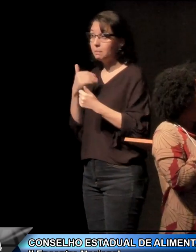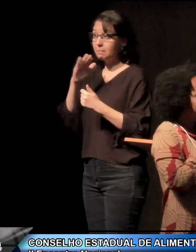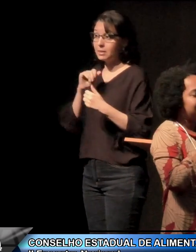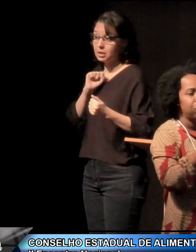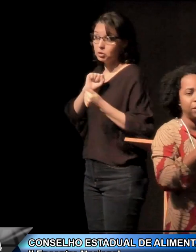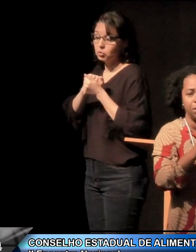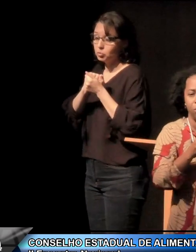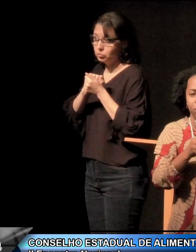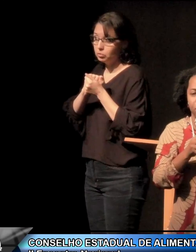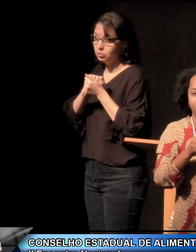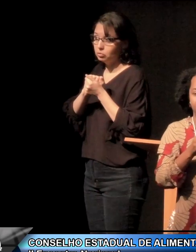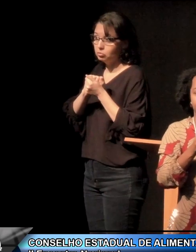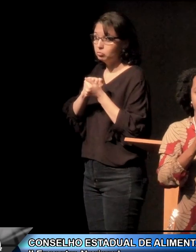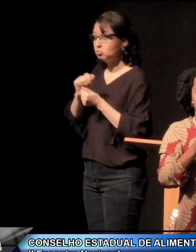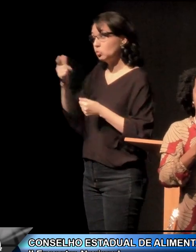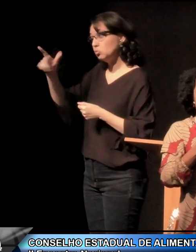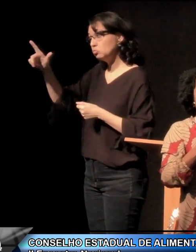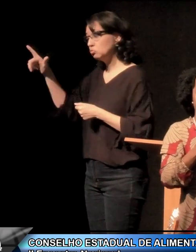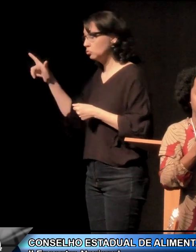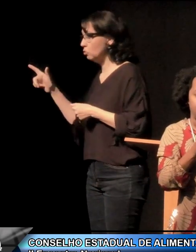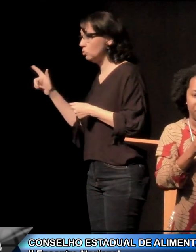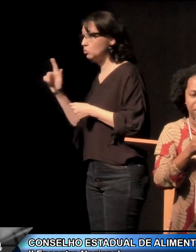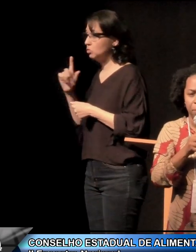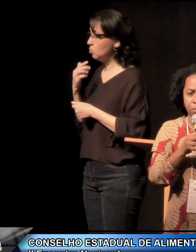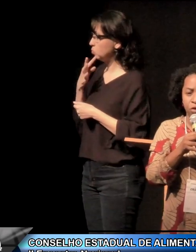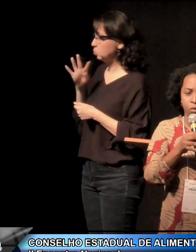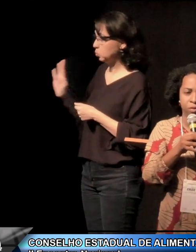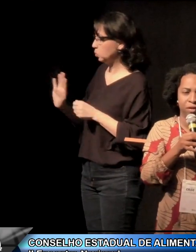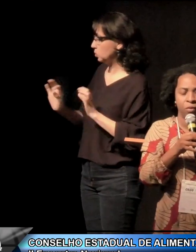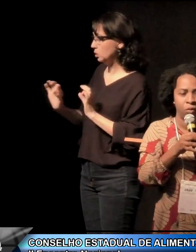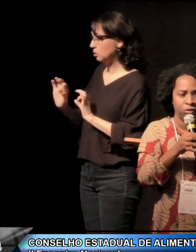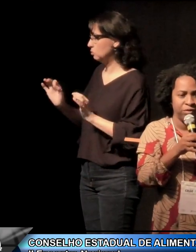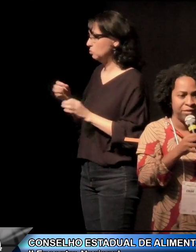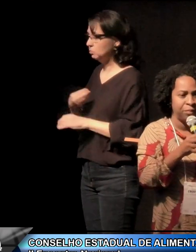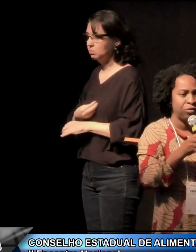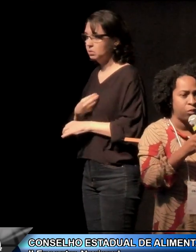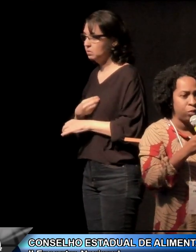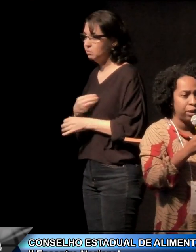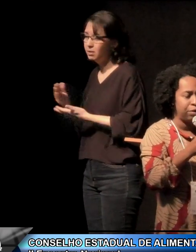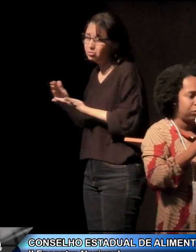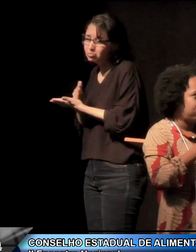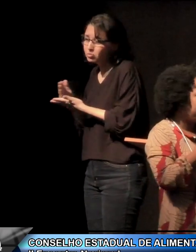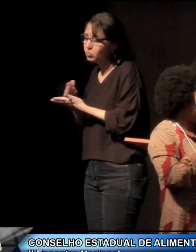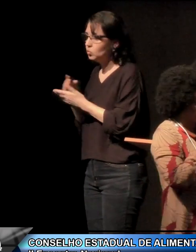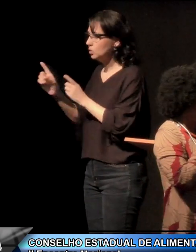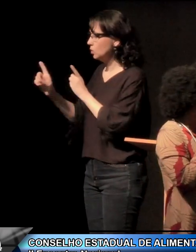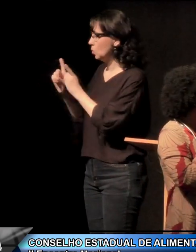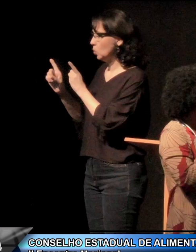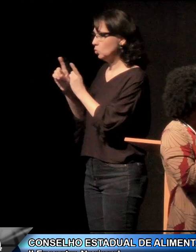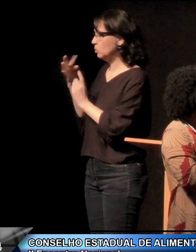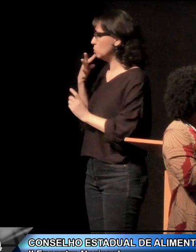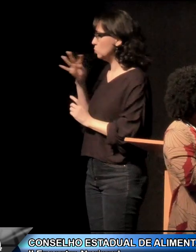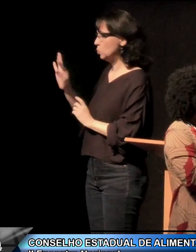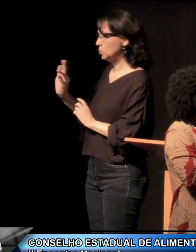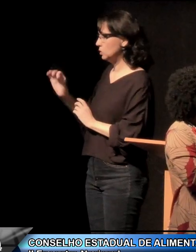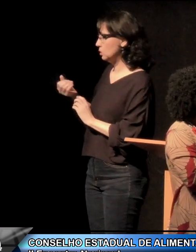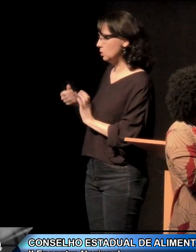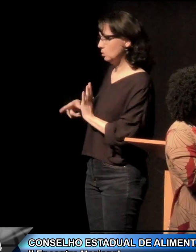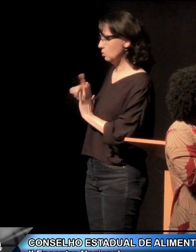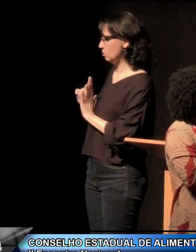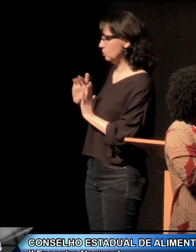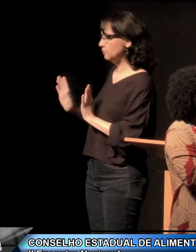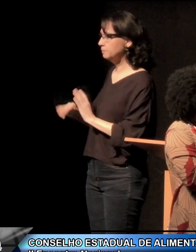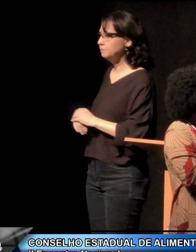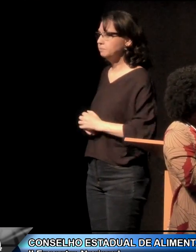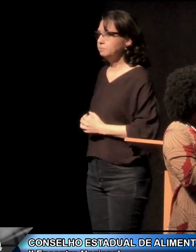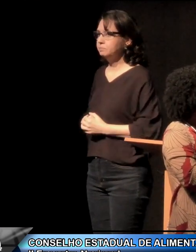agora os demais eu ainda não não é só participamos de alguns encontros assim mas não conheço não conhecia ainda é